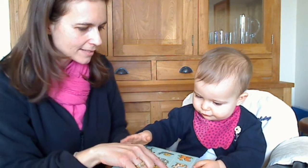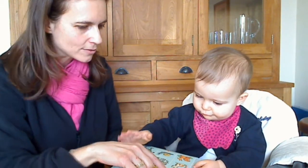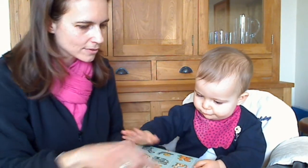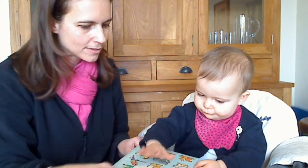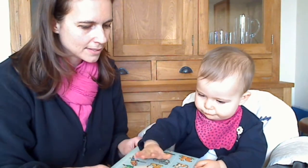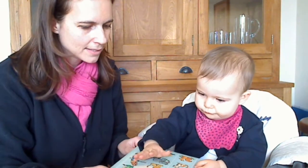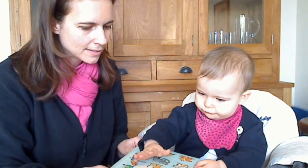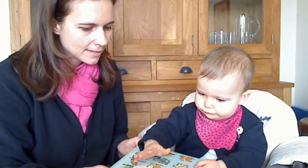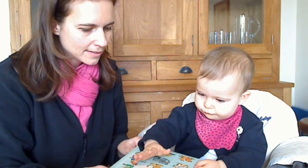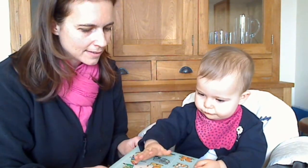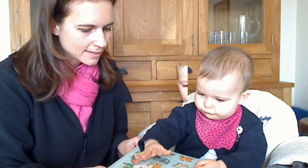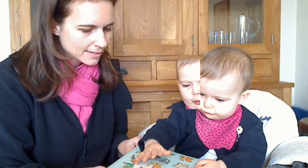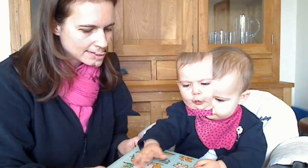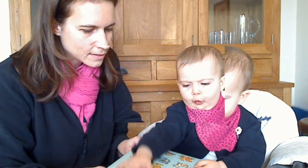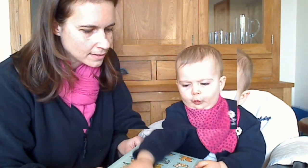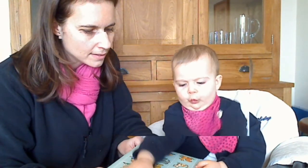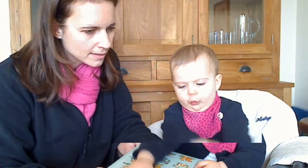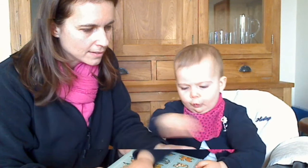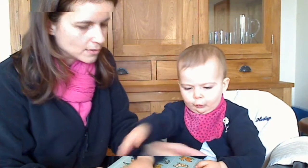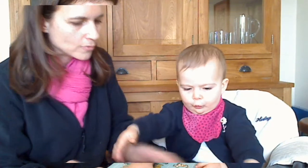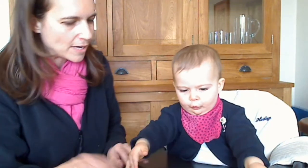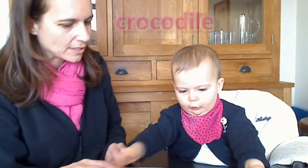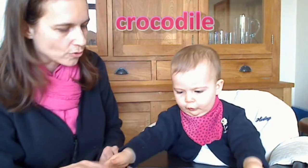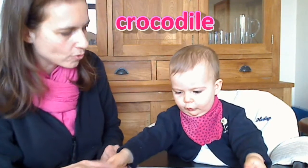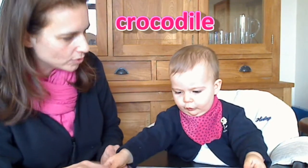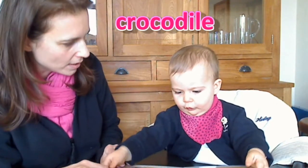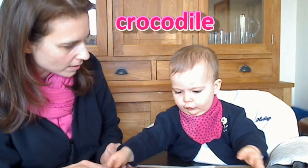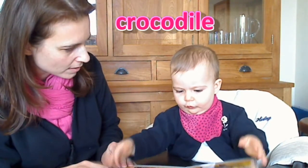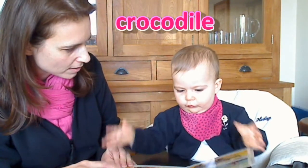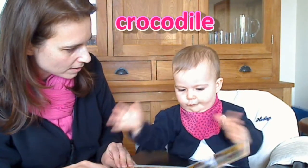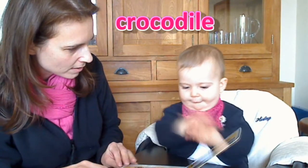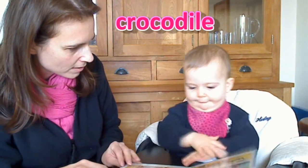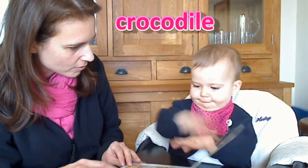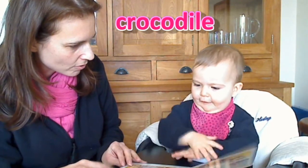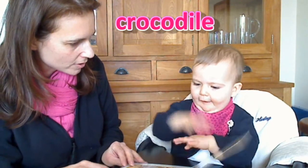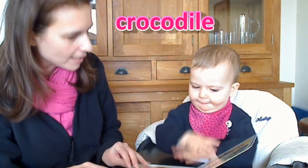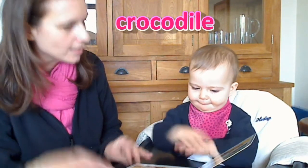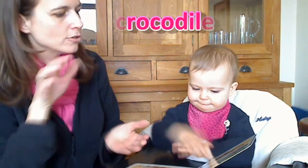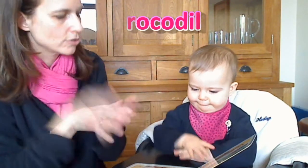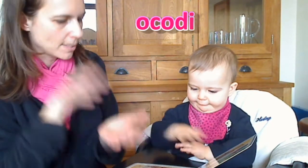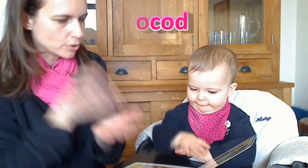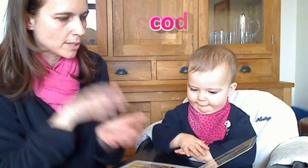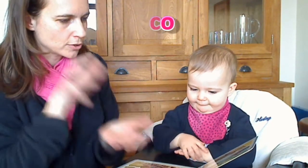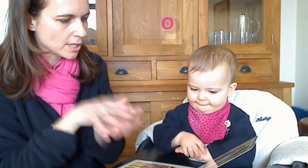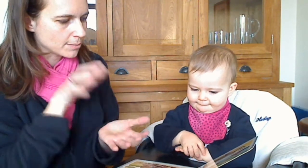so. Ja? Und wie macht das Krokodil? Krokodil. Schnapp, schnapp, schnapp.